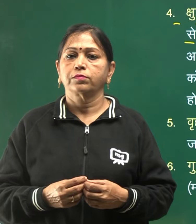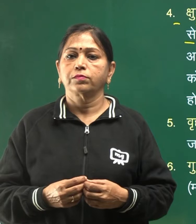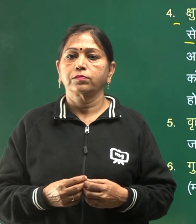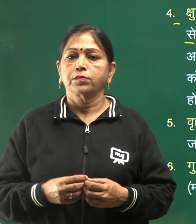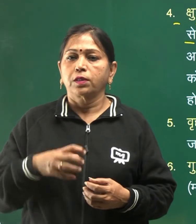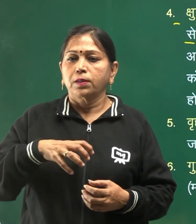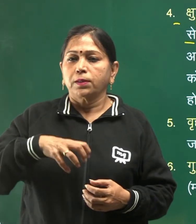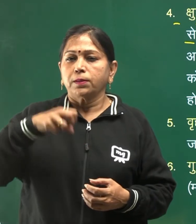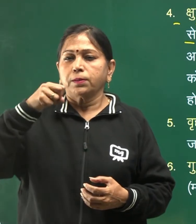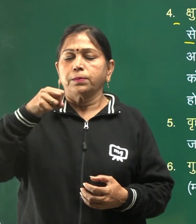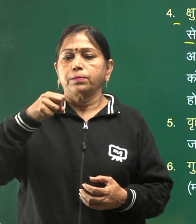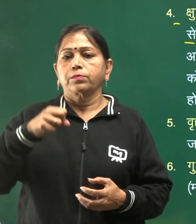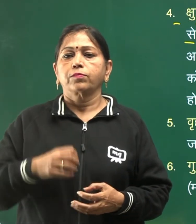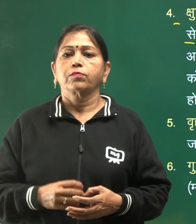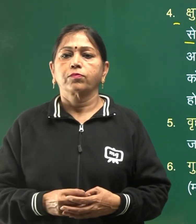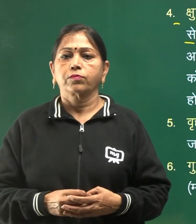अवशोषण